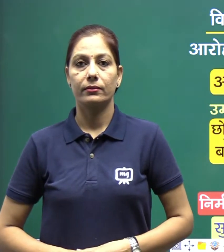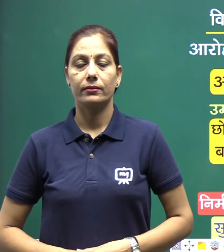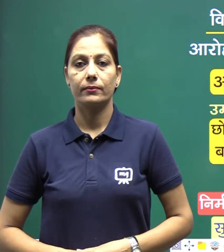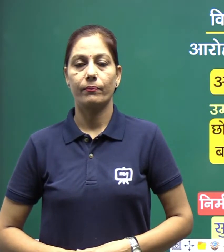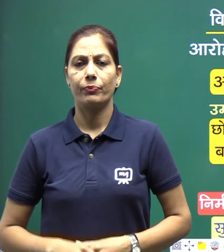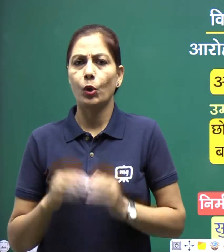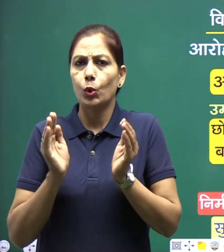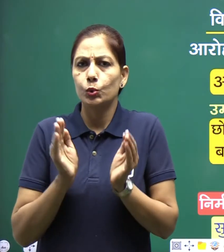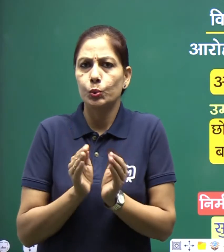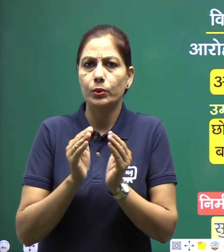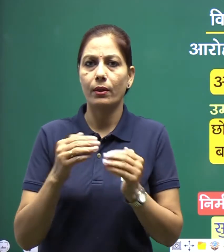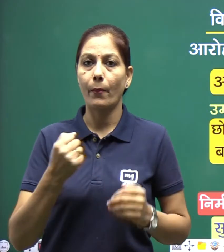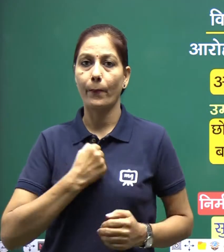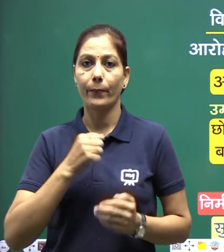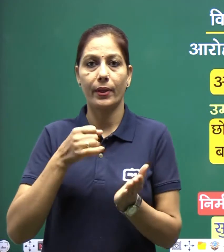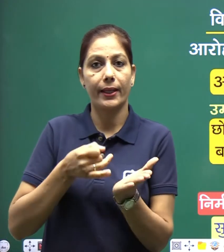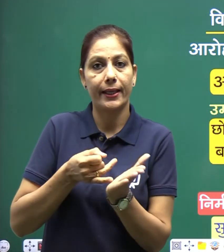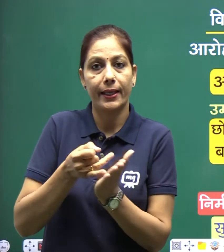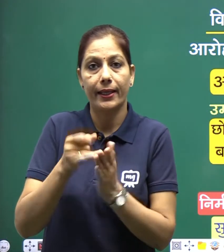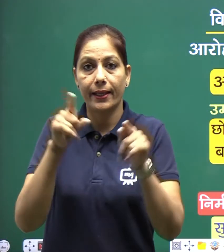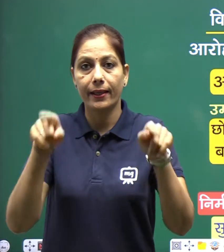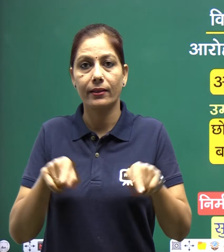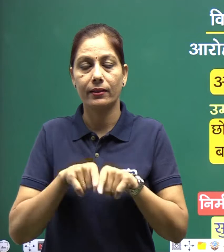छोटा मेरा खेत